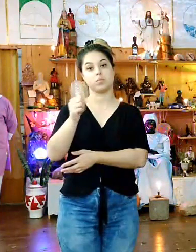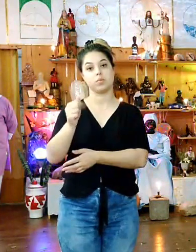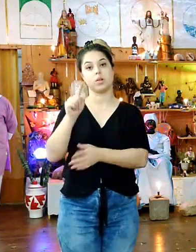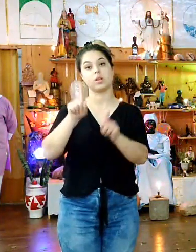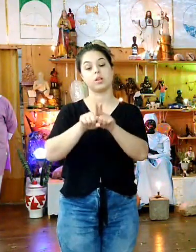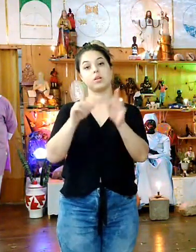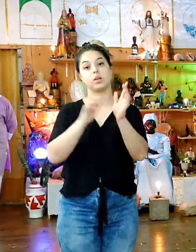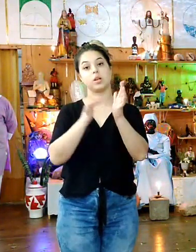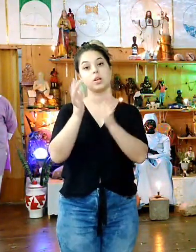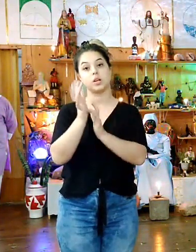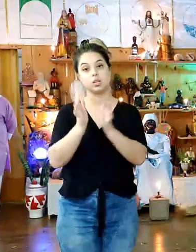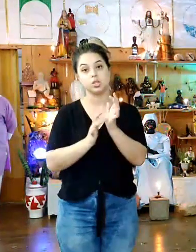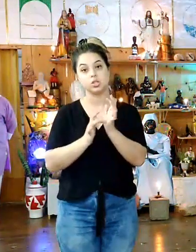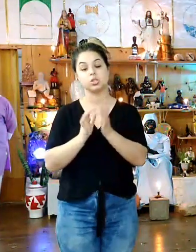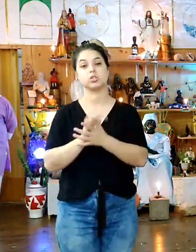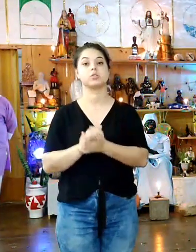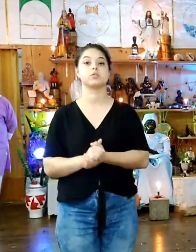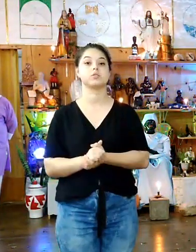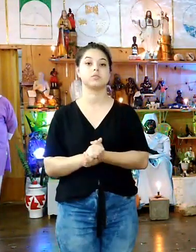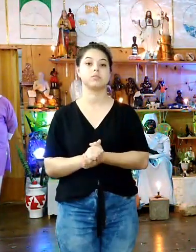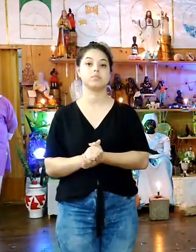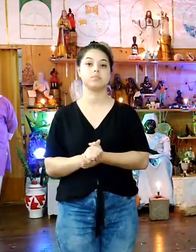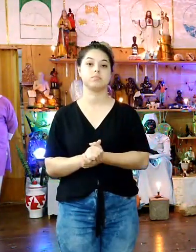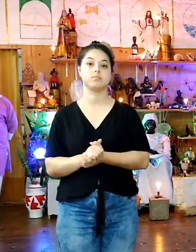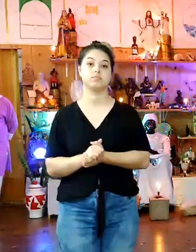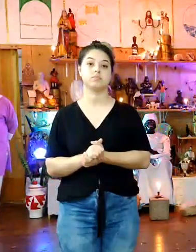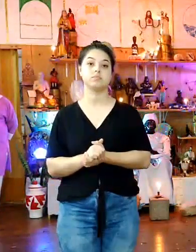Jesus Cristo, Jesus de Nazaré,